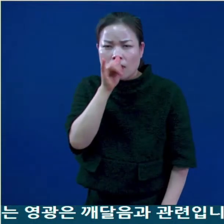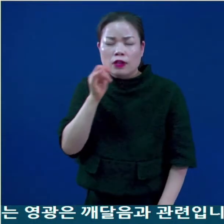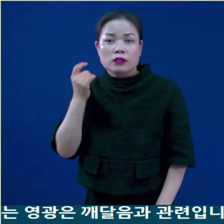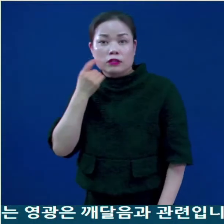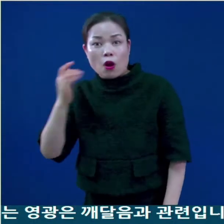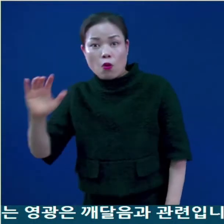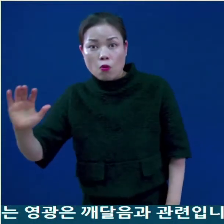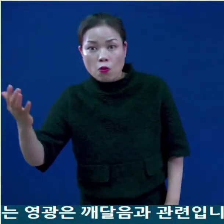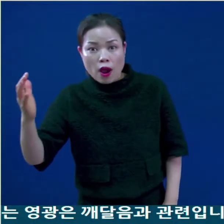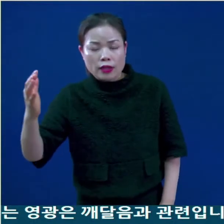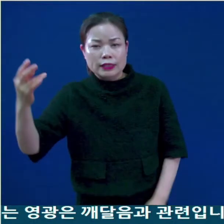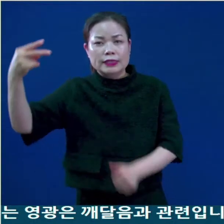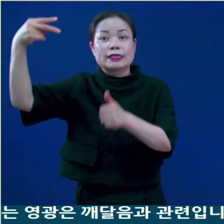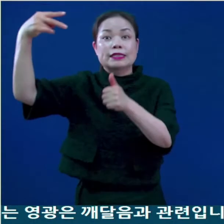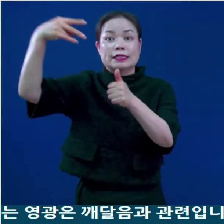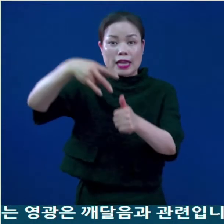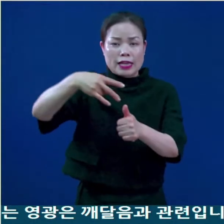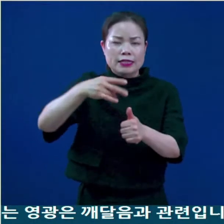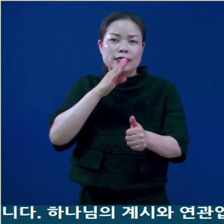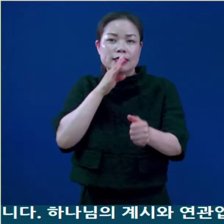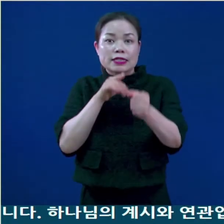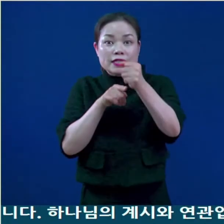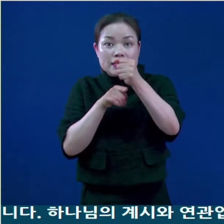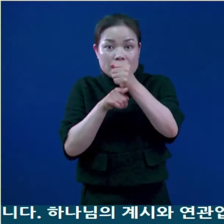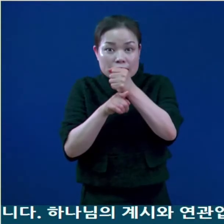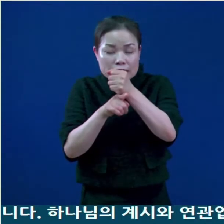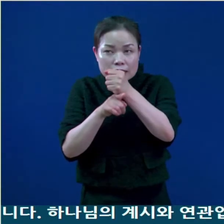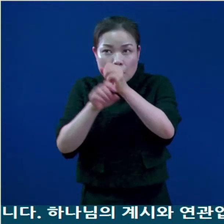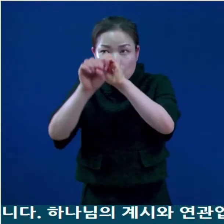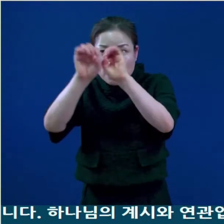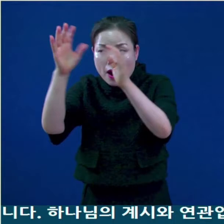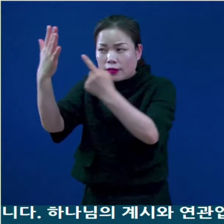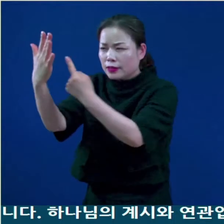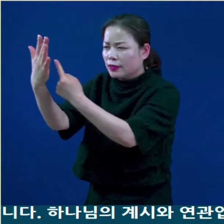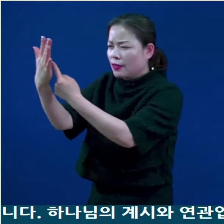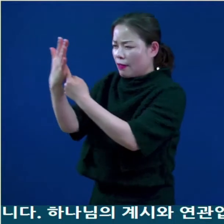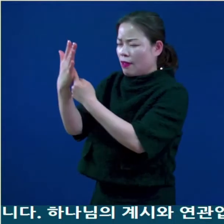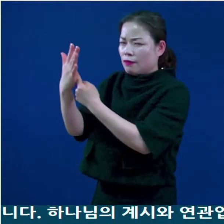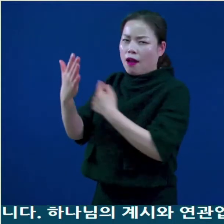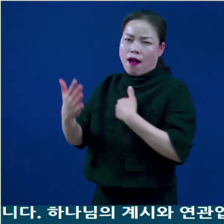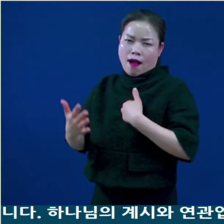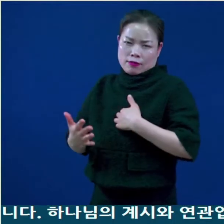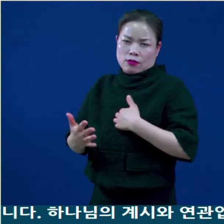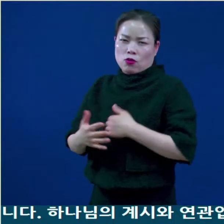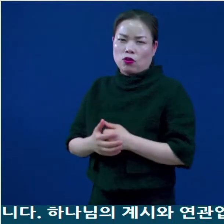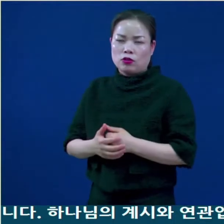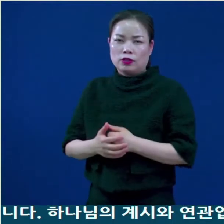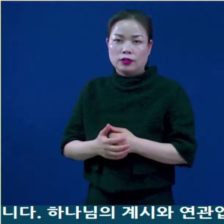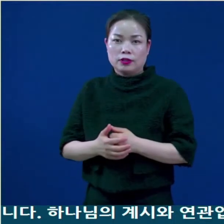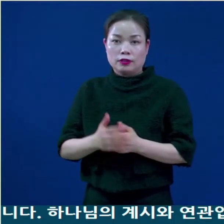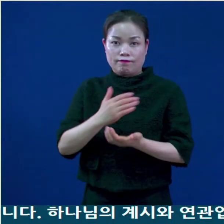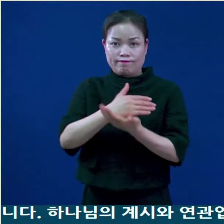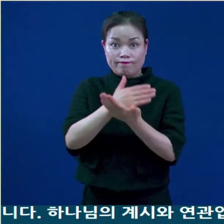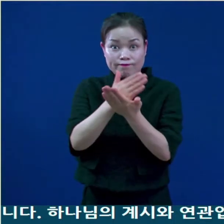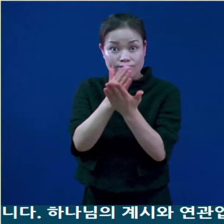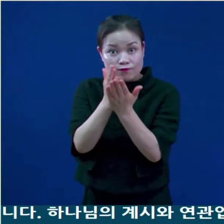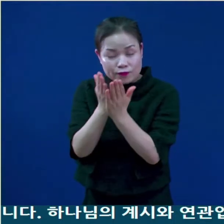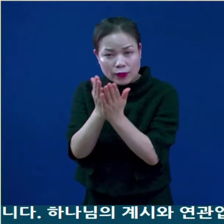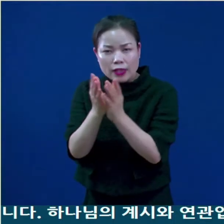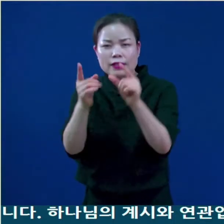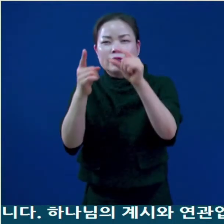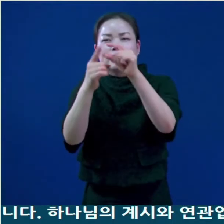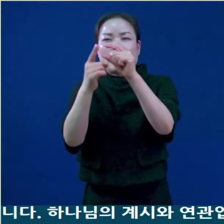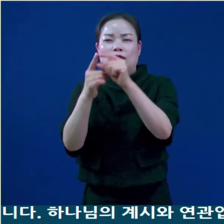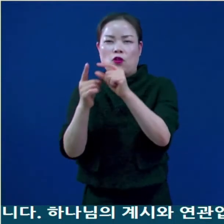영광은 계시, 진리, 밝히 드러냄, 아는 것, 이런 부류의 이